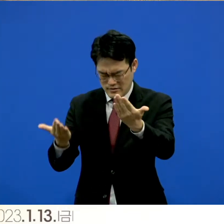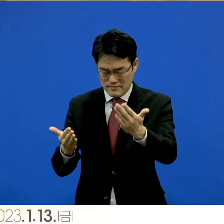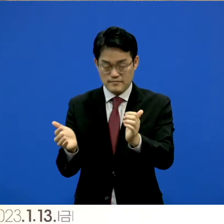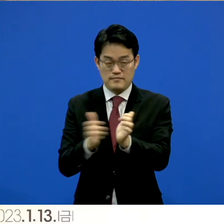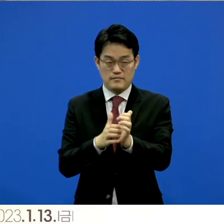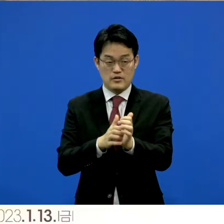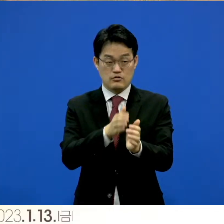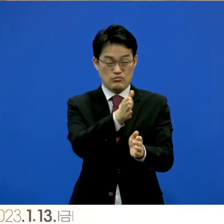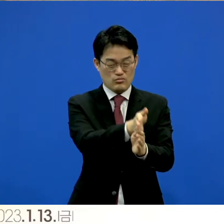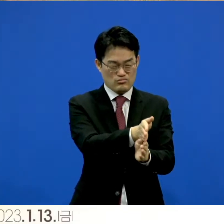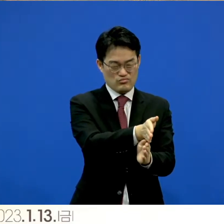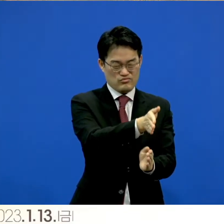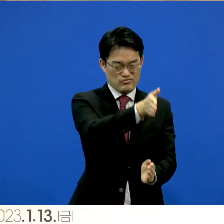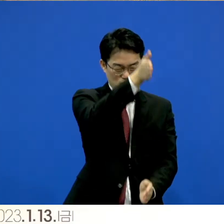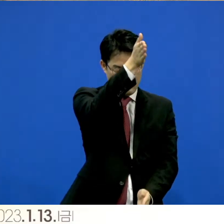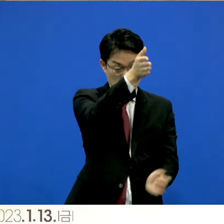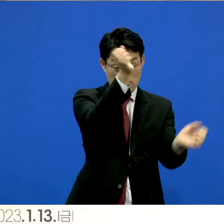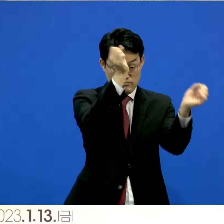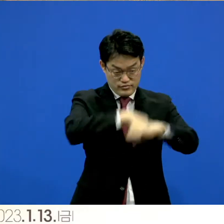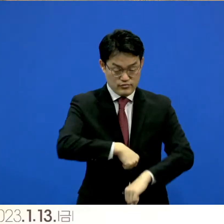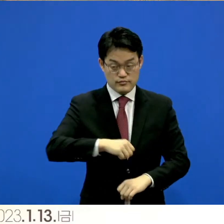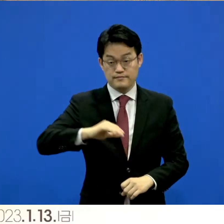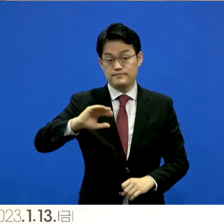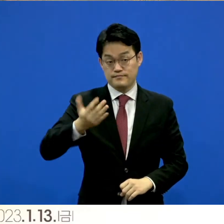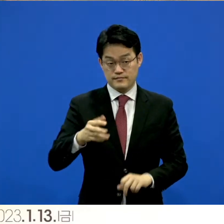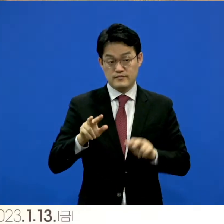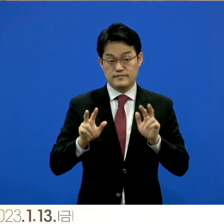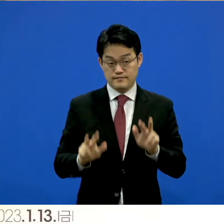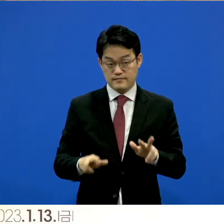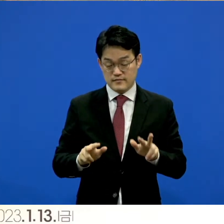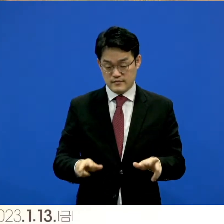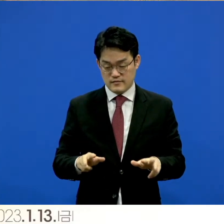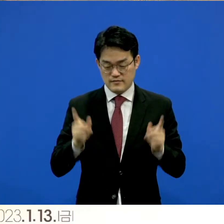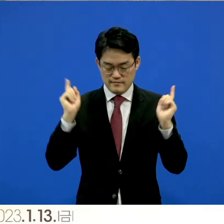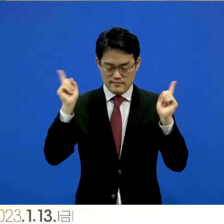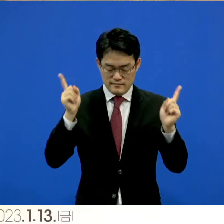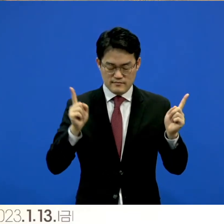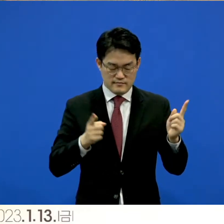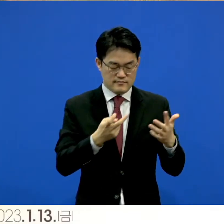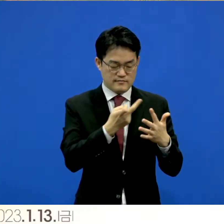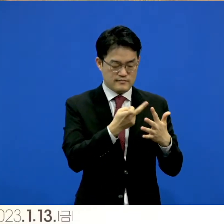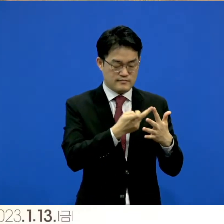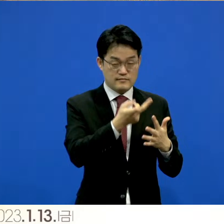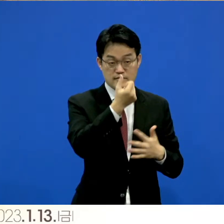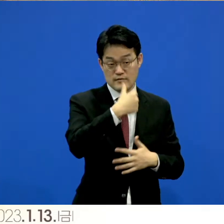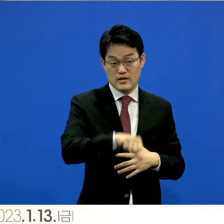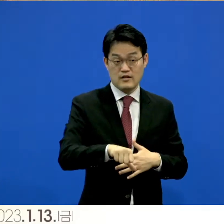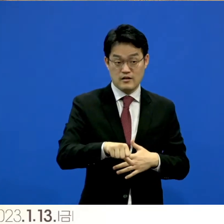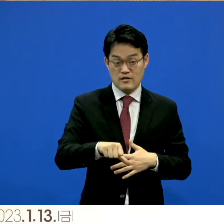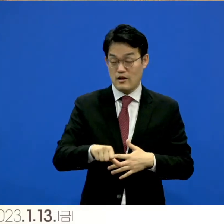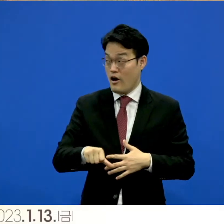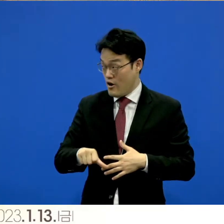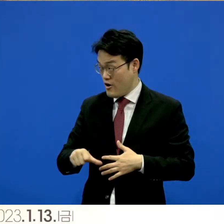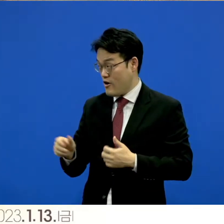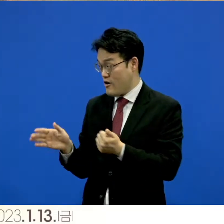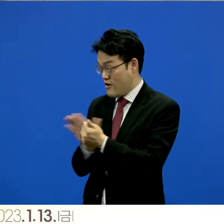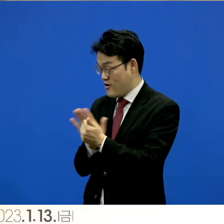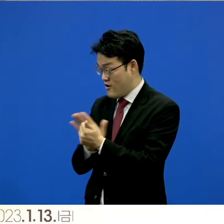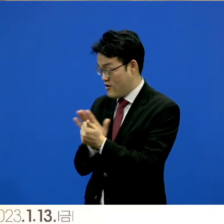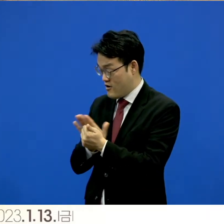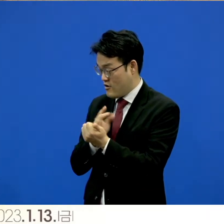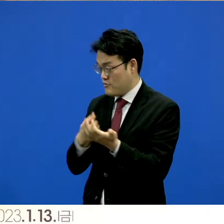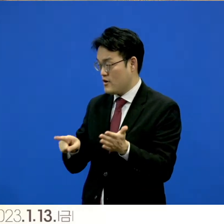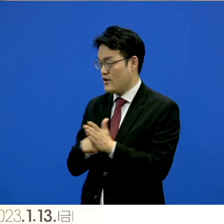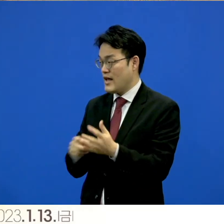이제 탕자는 환대를 위한 잔치에 들어갈 시간이 되었습니다. 아버지의 환대로 완전한